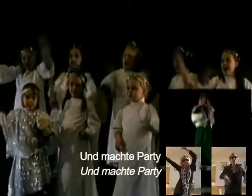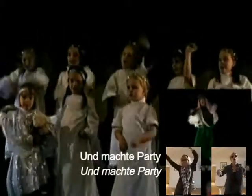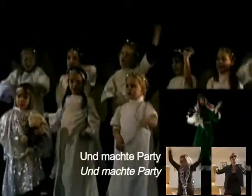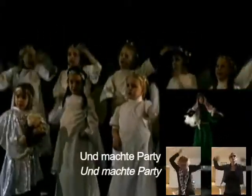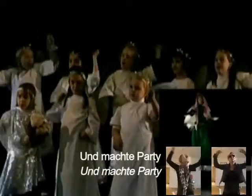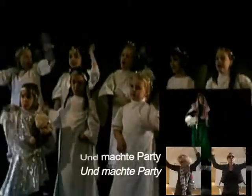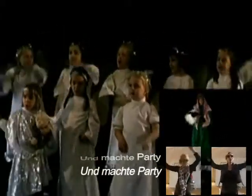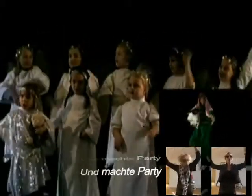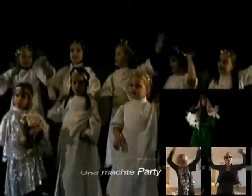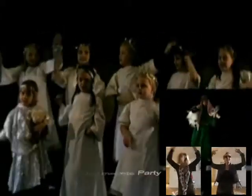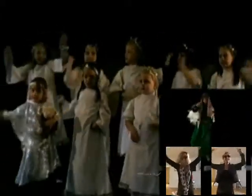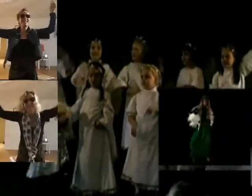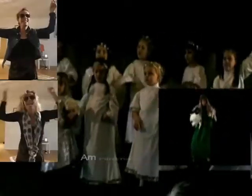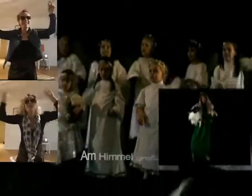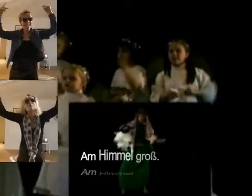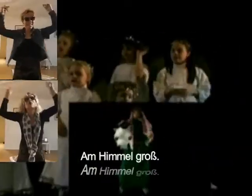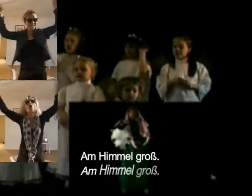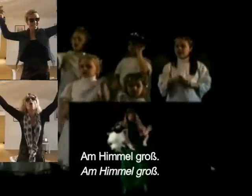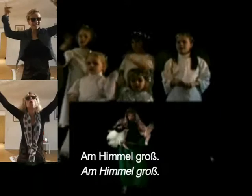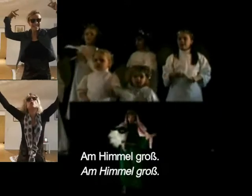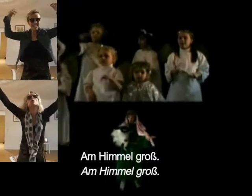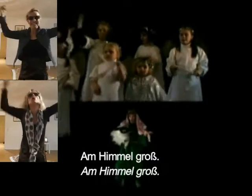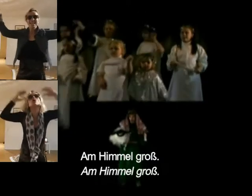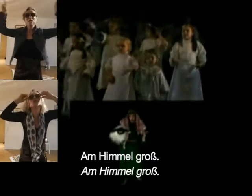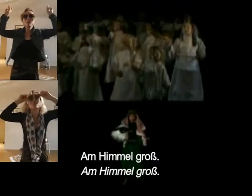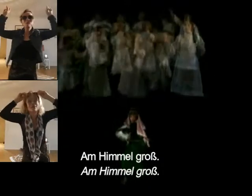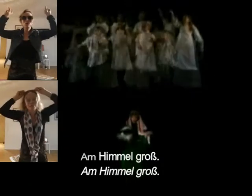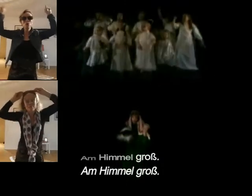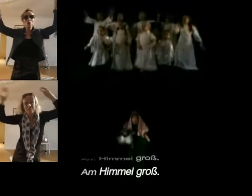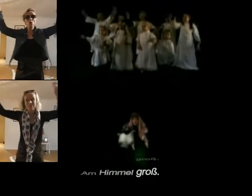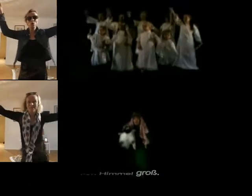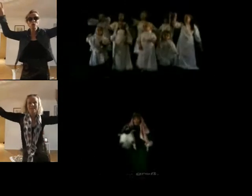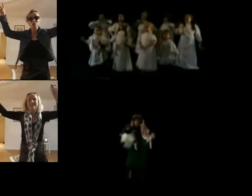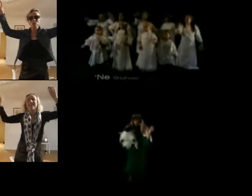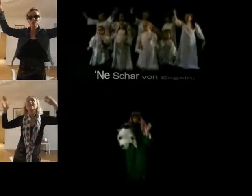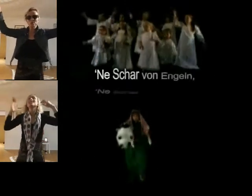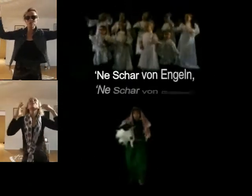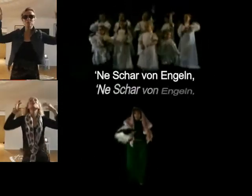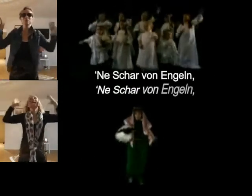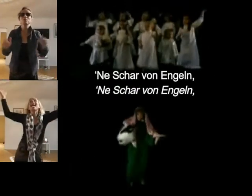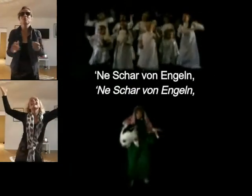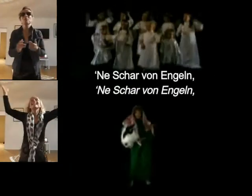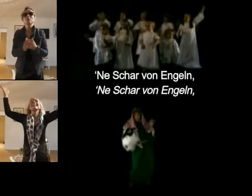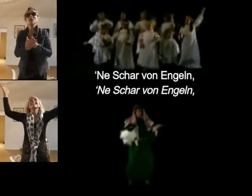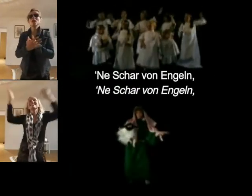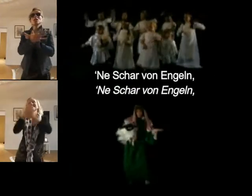im Himmel groß. Ne Schau von